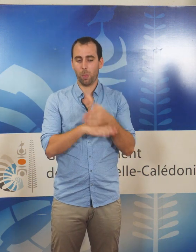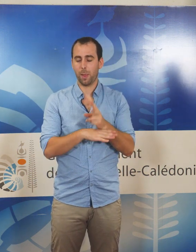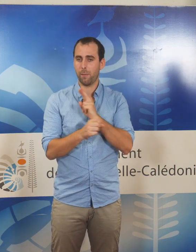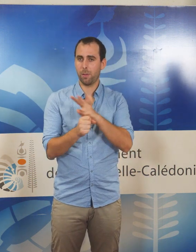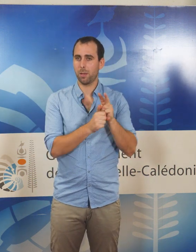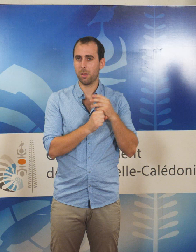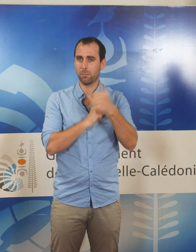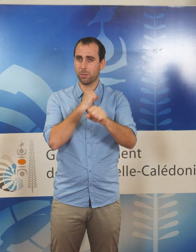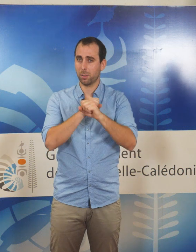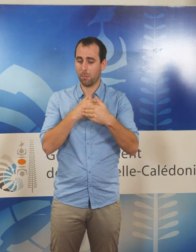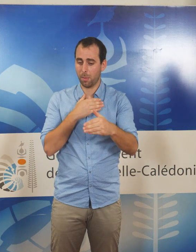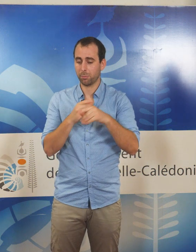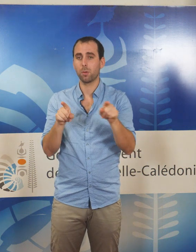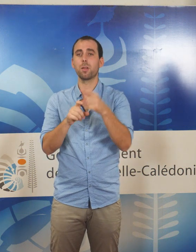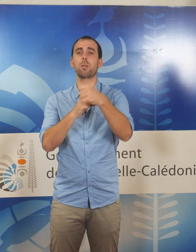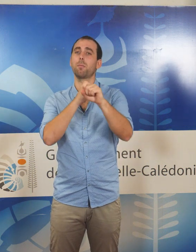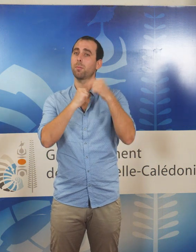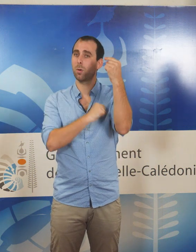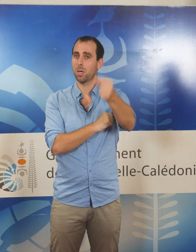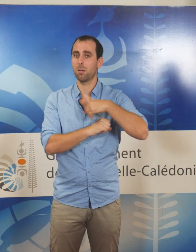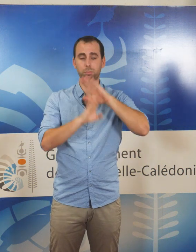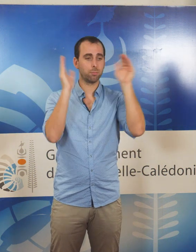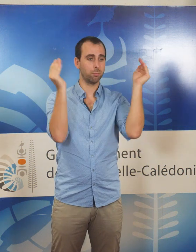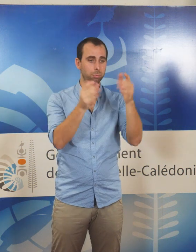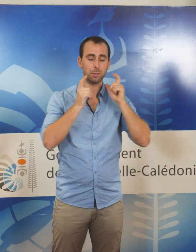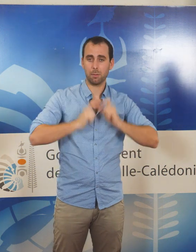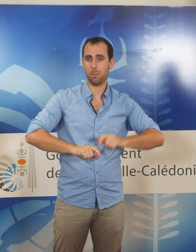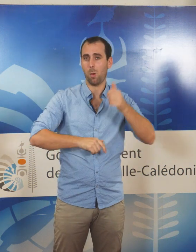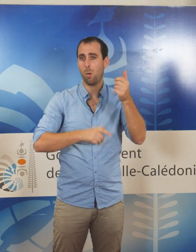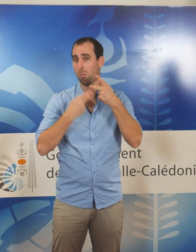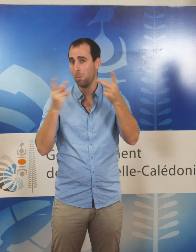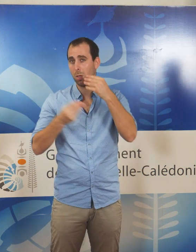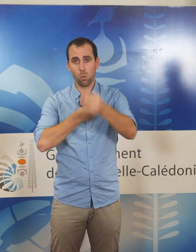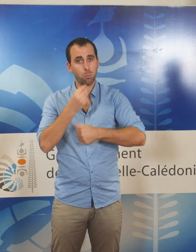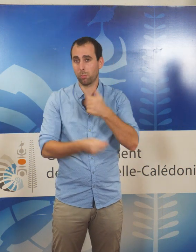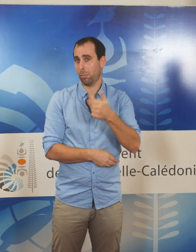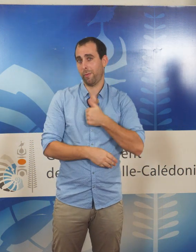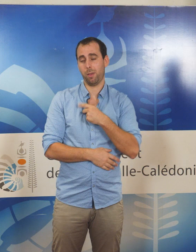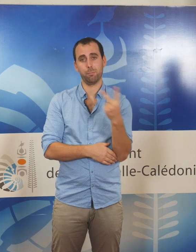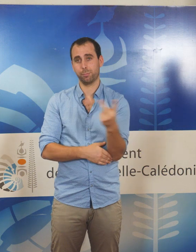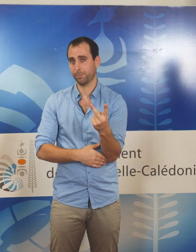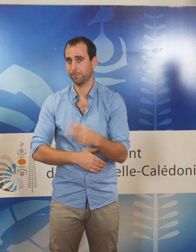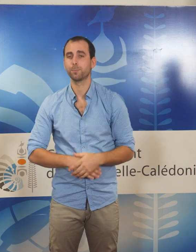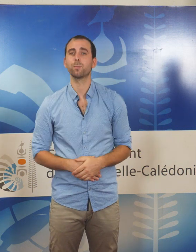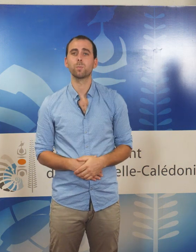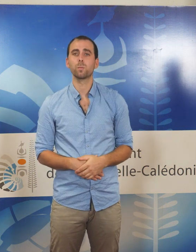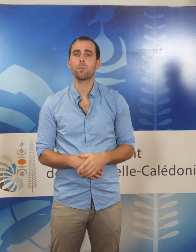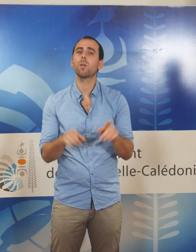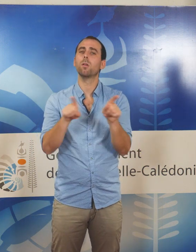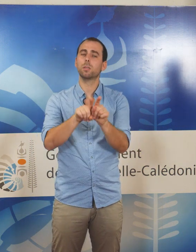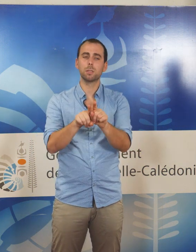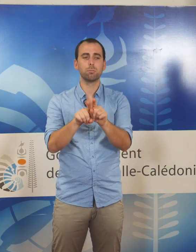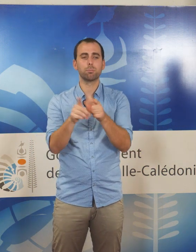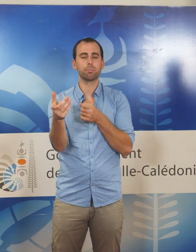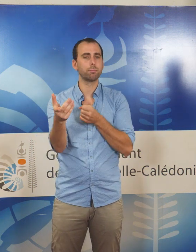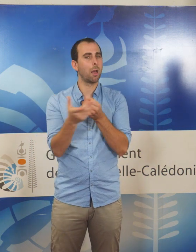prochaine concernent bien sûr les établissements du public et ceux du privé. Donc je vous ai donné aussi, parce qu'on a une